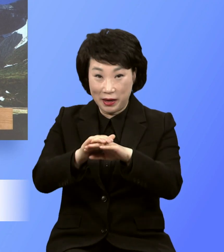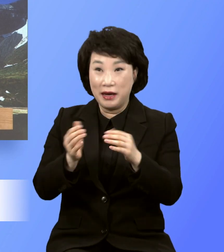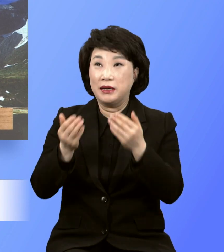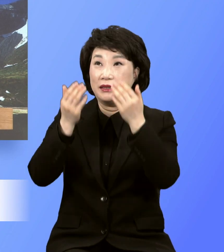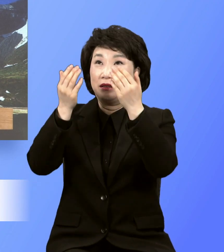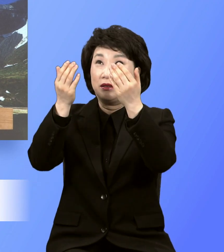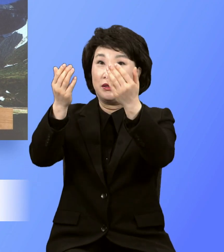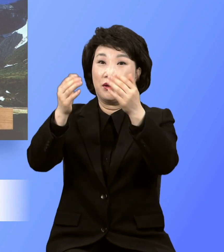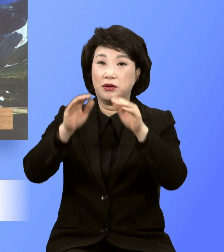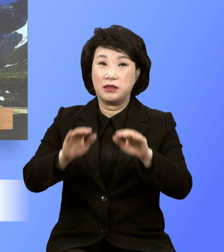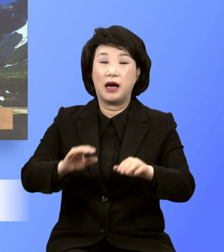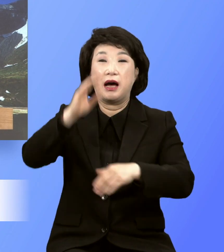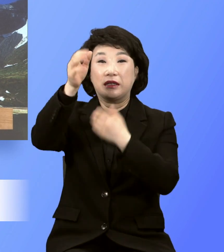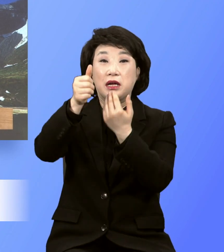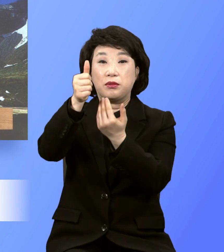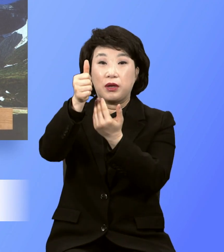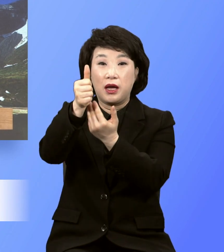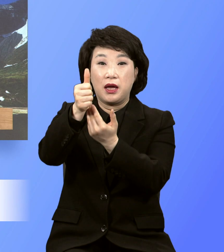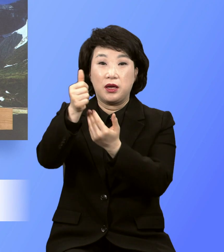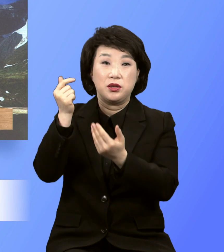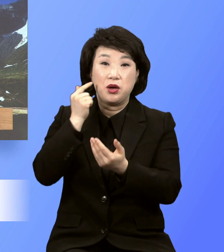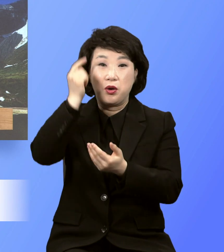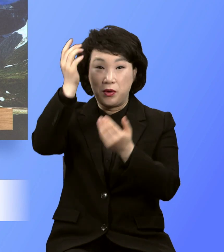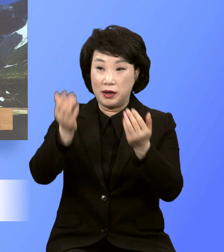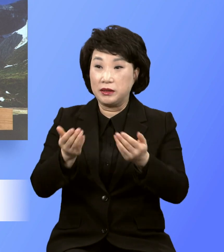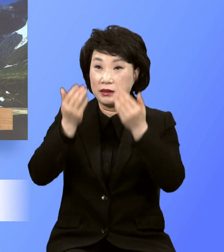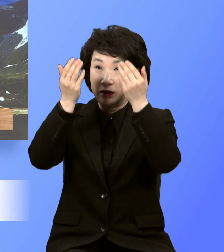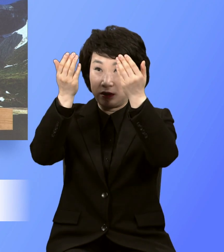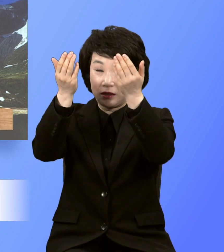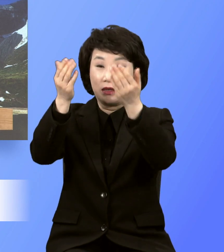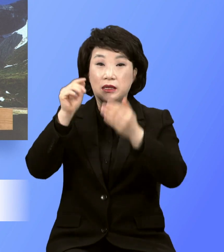예배하여 하나님께 영광을 돌리는 것은